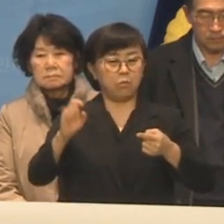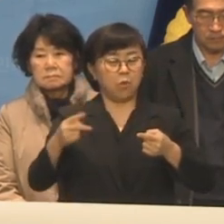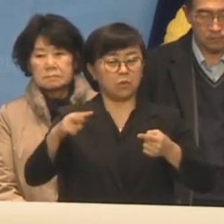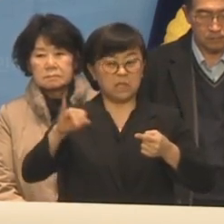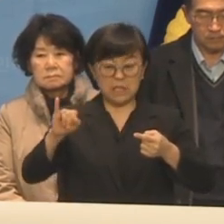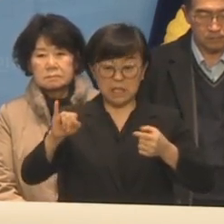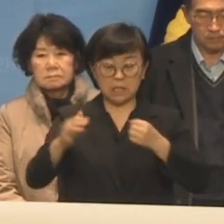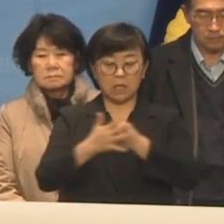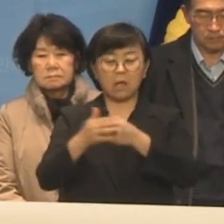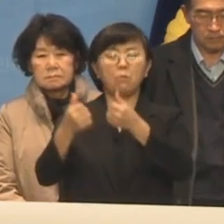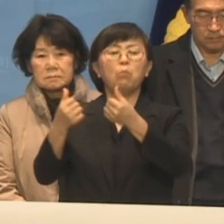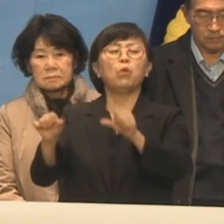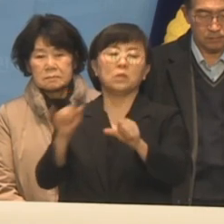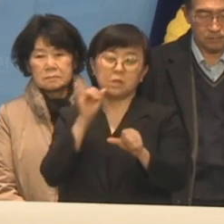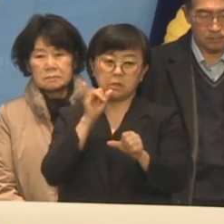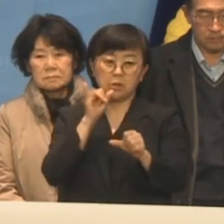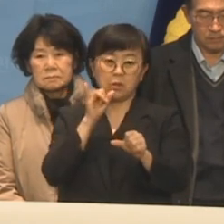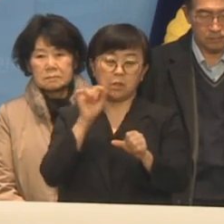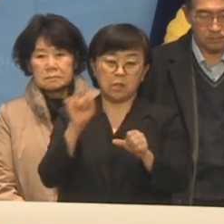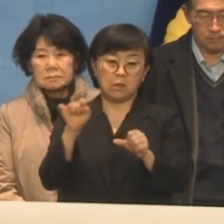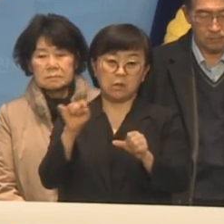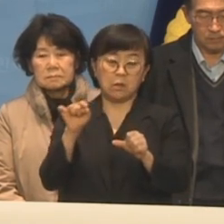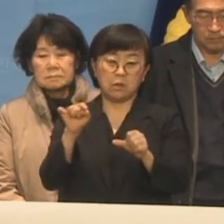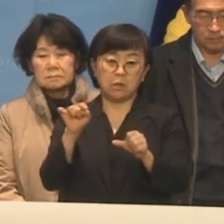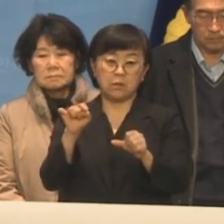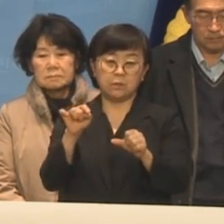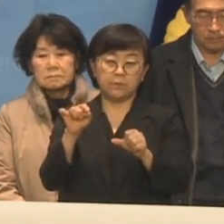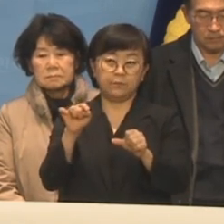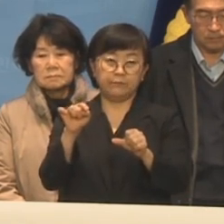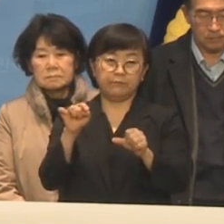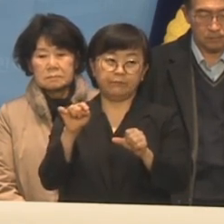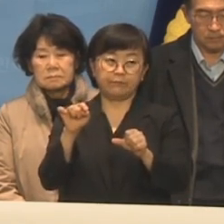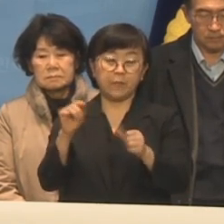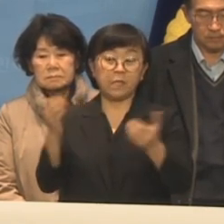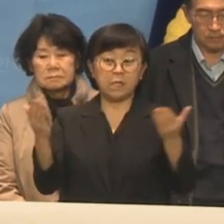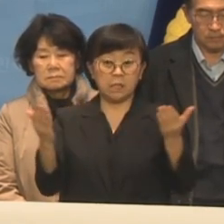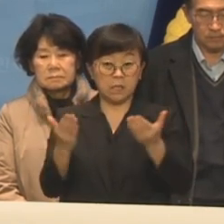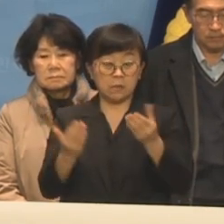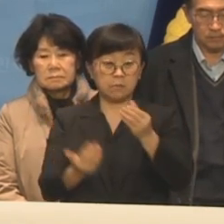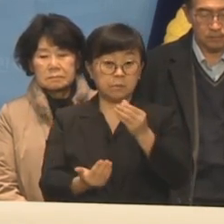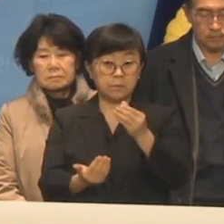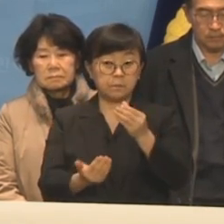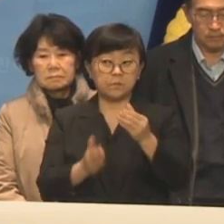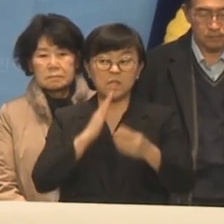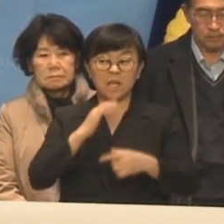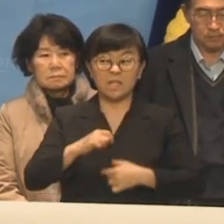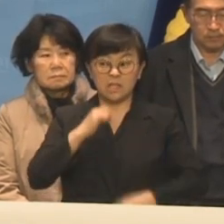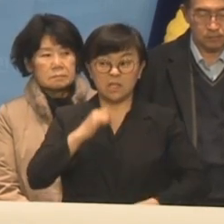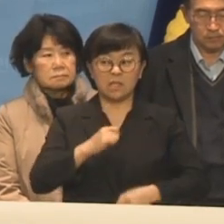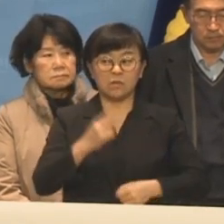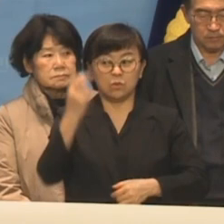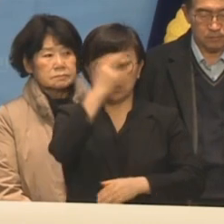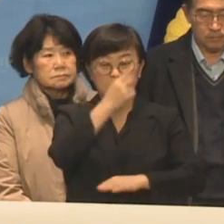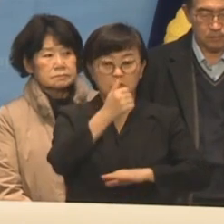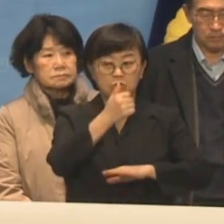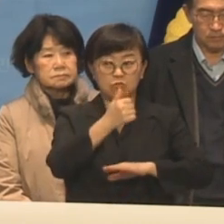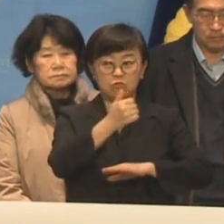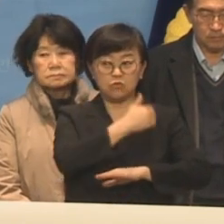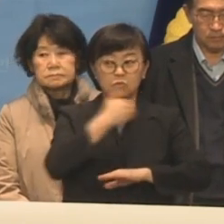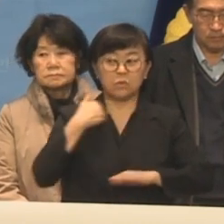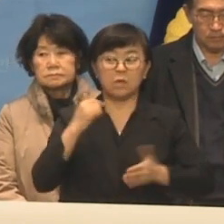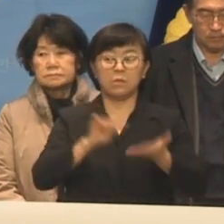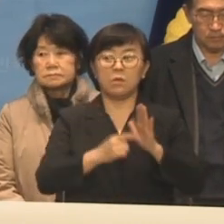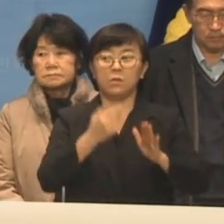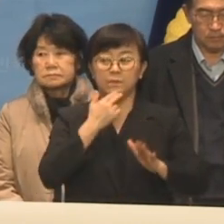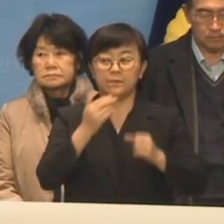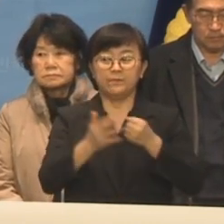있었습니다. 그러한 것들이 다 채정이 되었고요. 근데 그런 사실들이 이번 조사를 통해서 충분하게 지금 밝혀지지